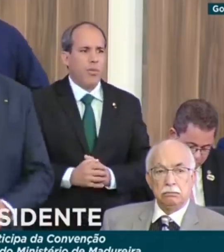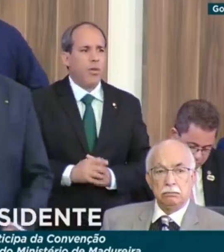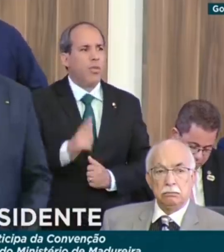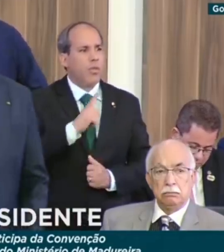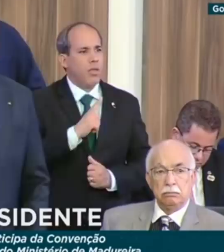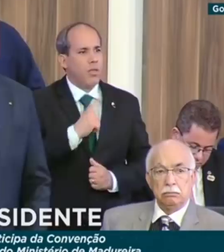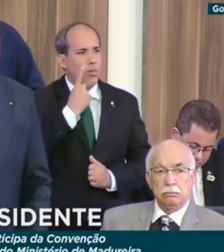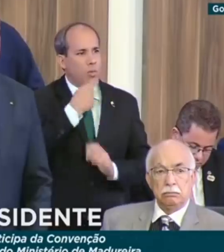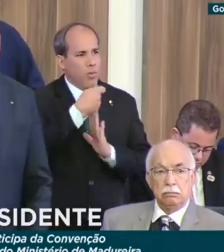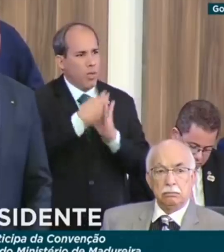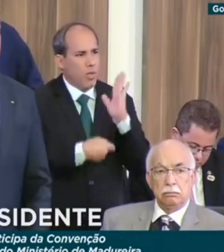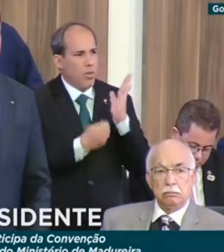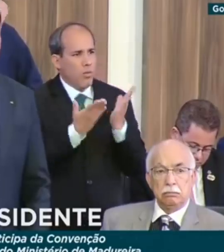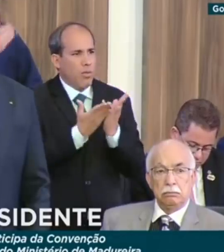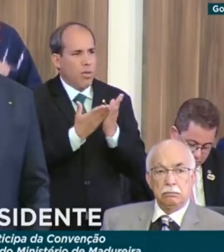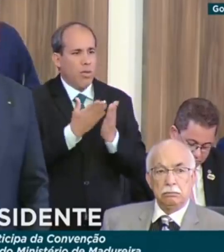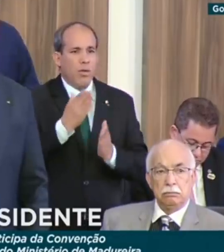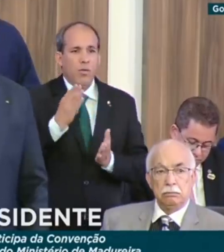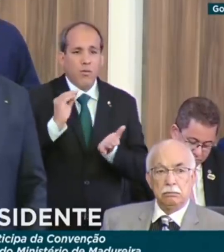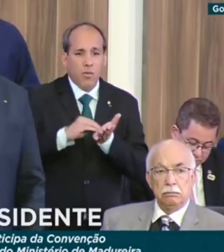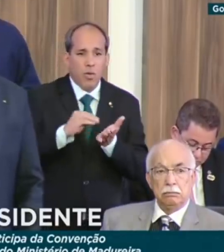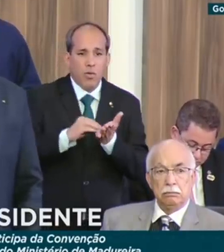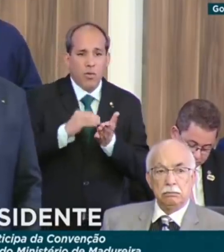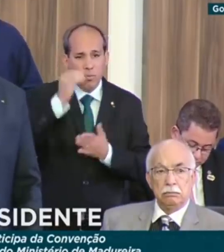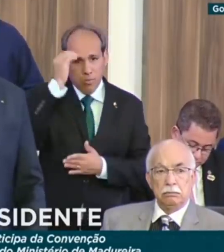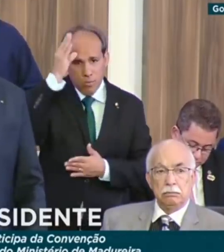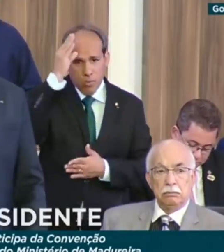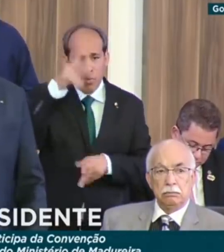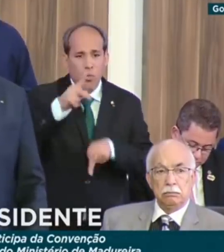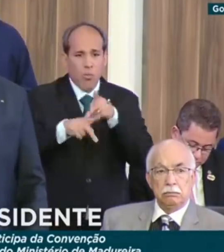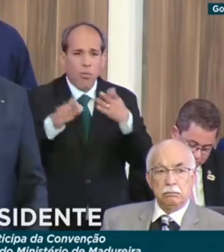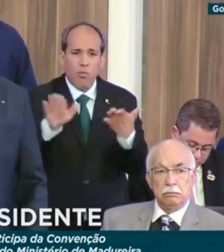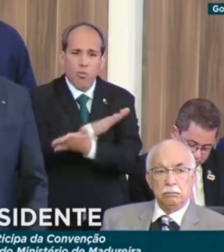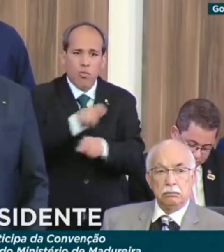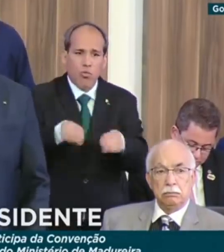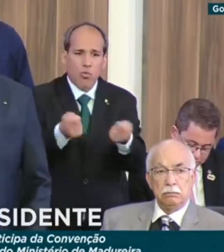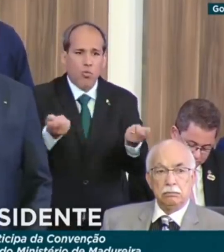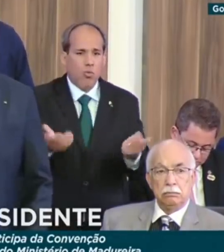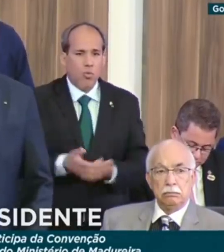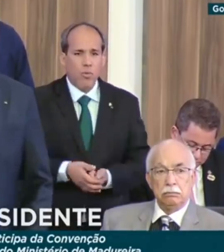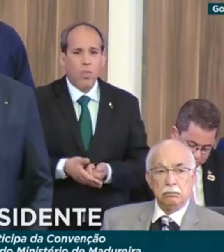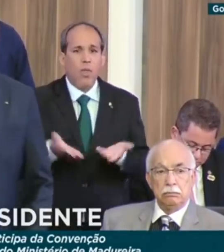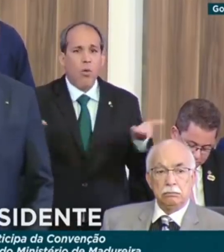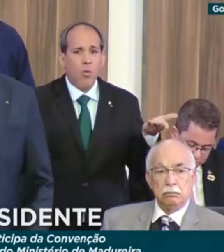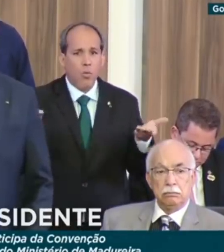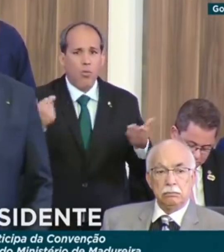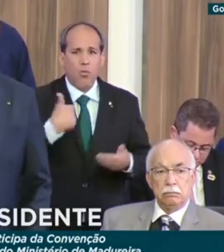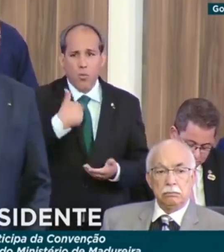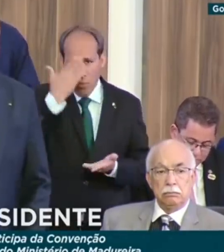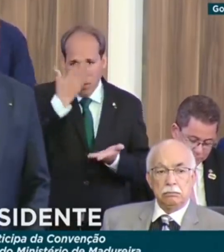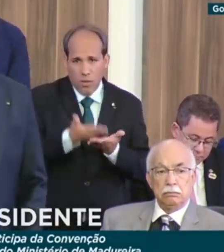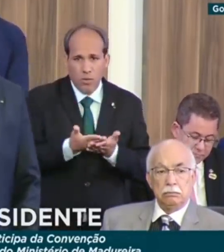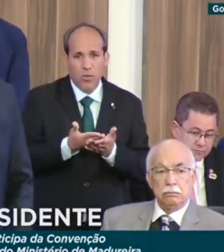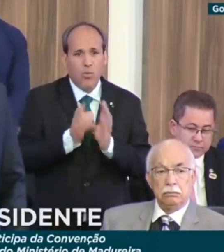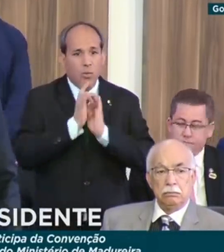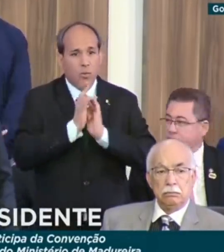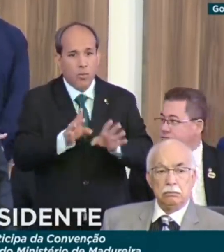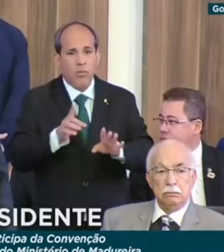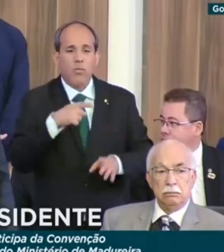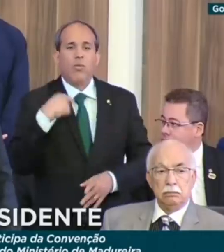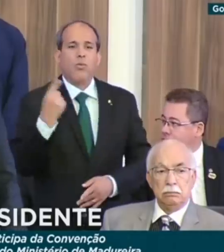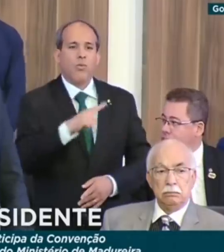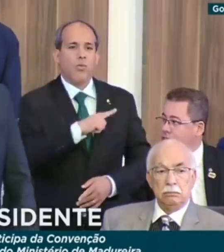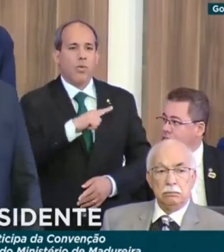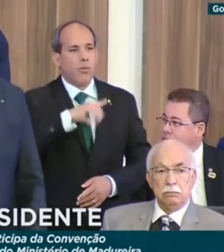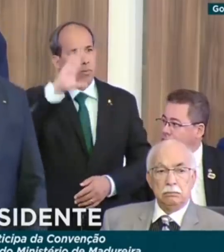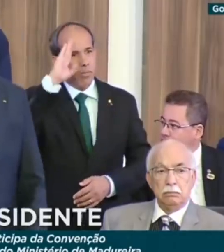passagem bíblica: por falta de conhecimento, meu povo pereceu. Hoje eu acredito, com a liberdade que nós temos, em especial